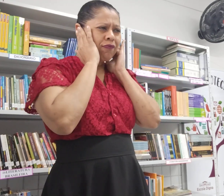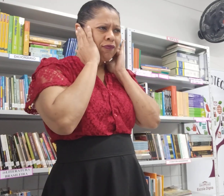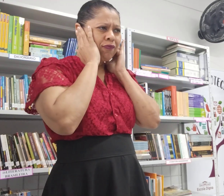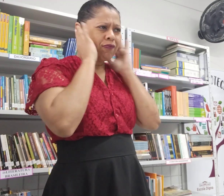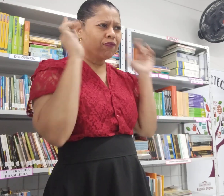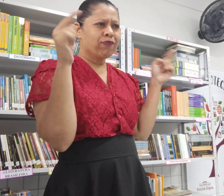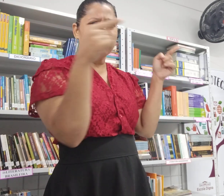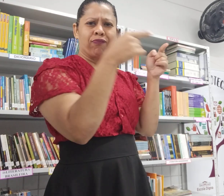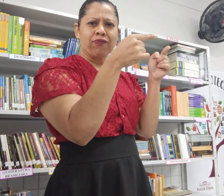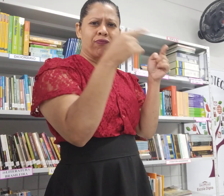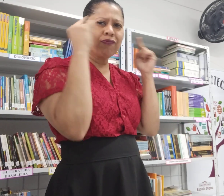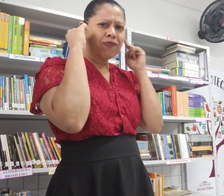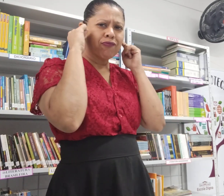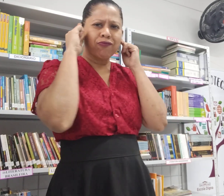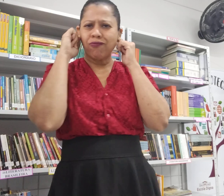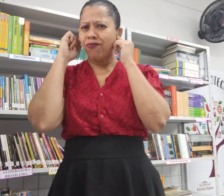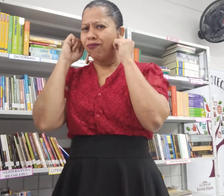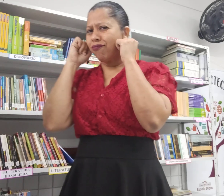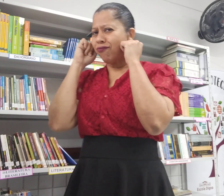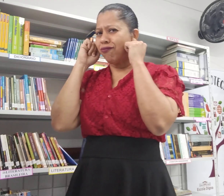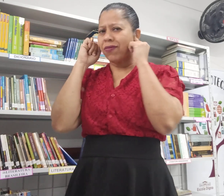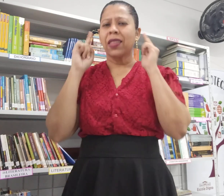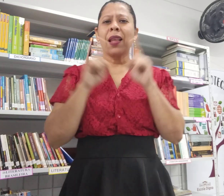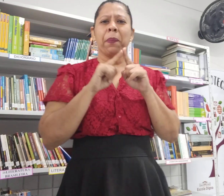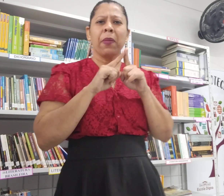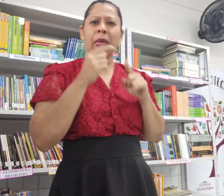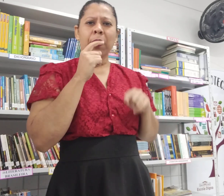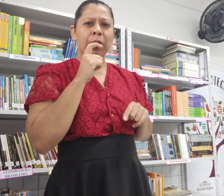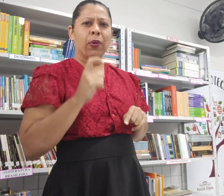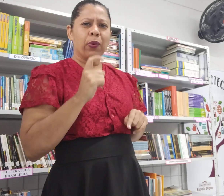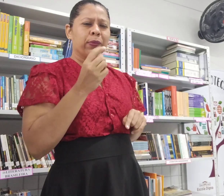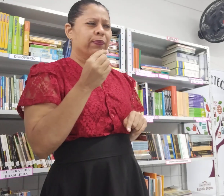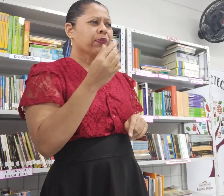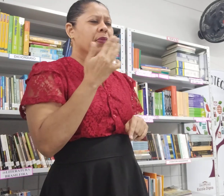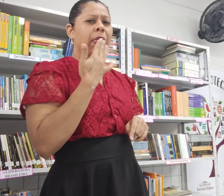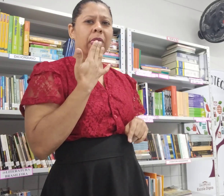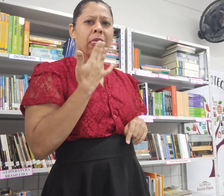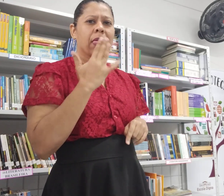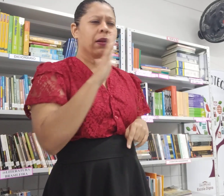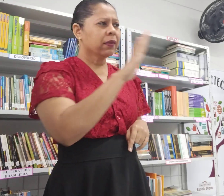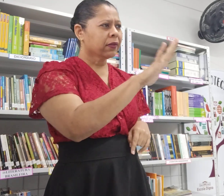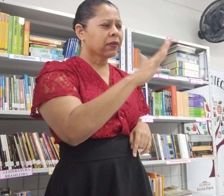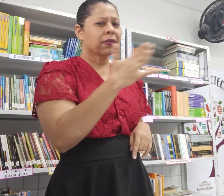tocou-lhe na língua, e levantando os olhos ao céu, suspirou e disse: